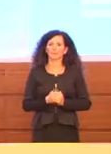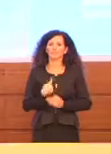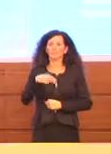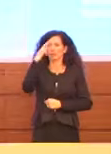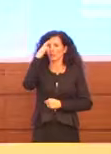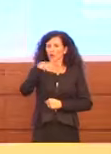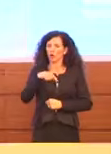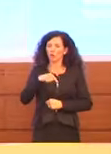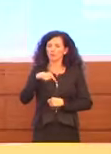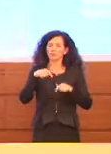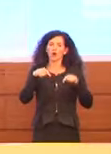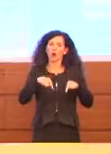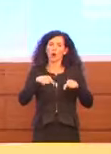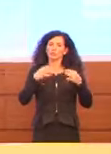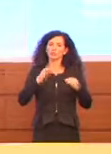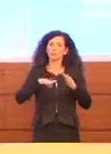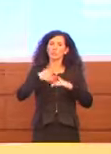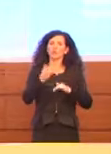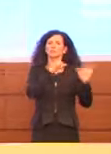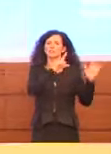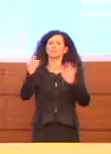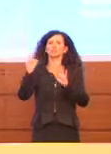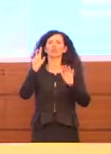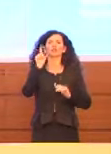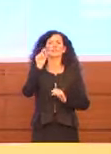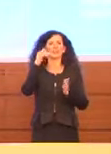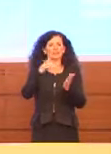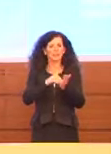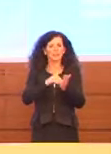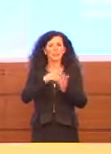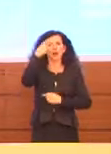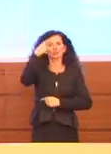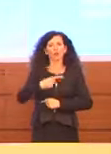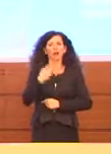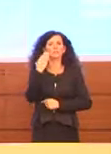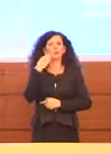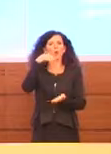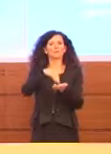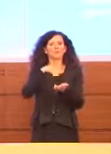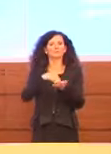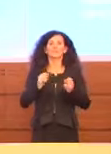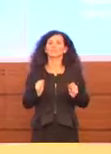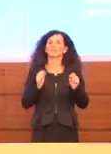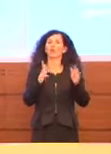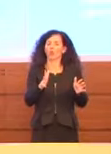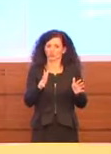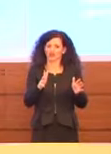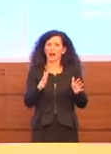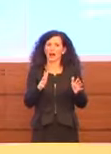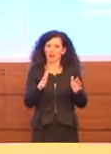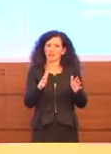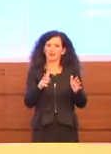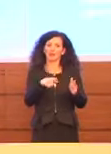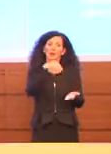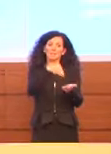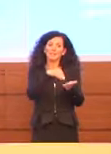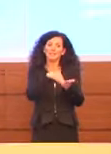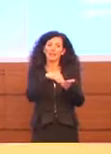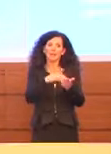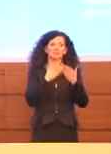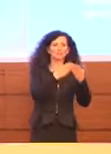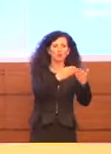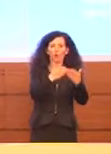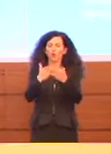di 720 mila le giornate uomo di volontari prestate alle attività di soccorso